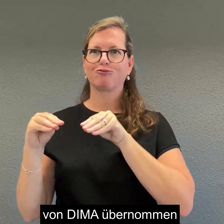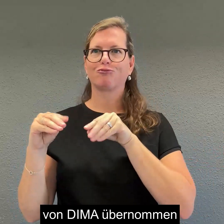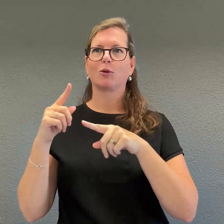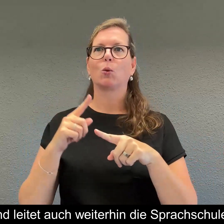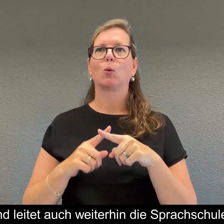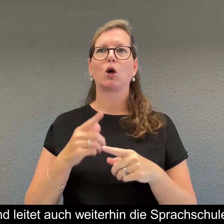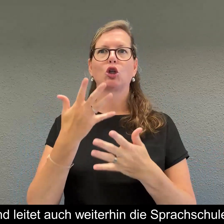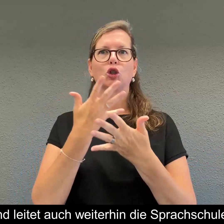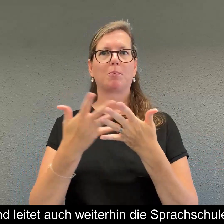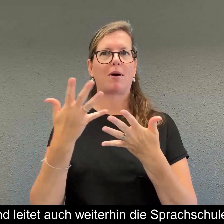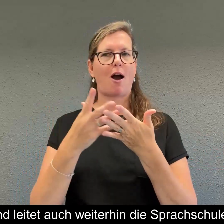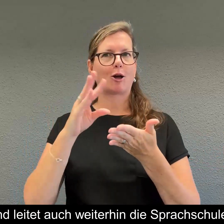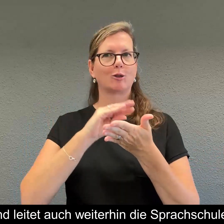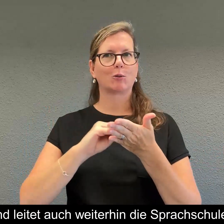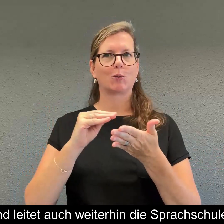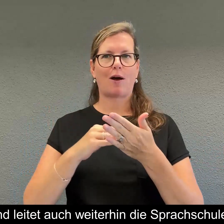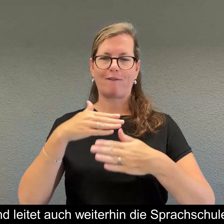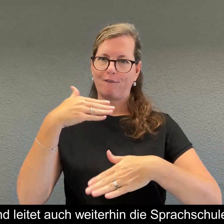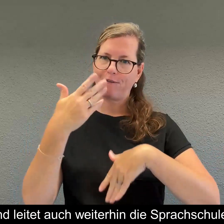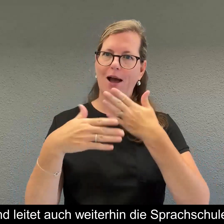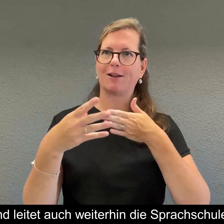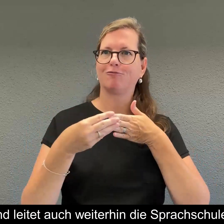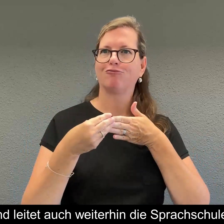und leitet auch weiterhin die Sprachschule.